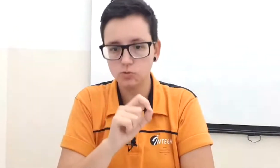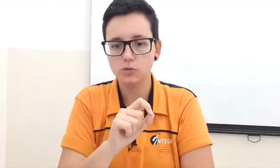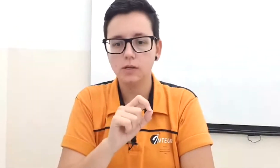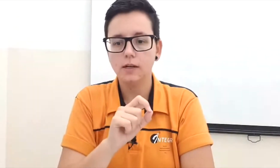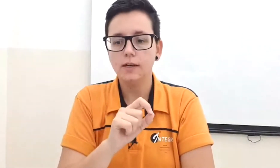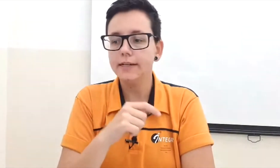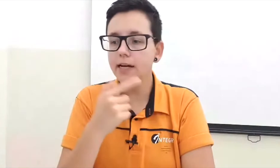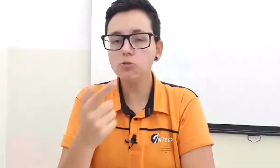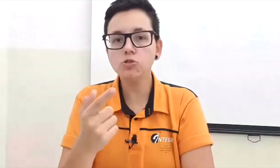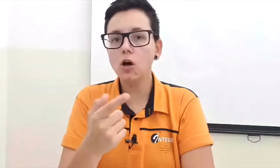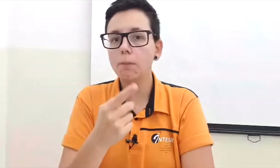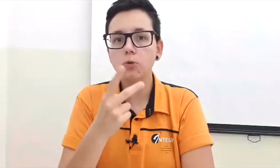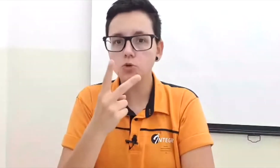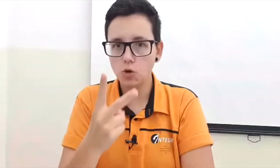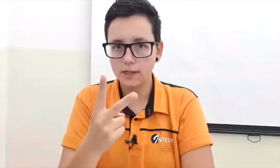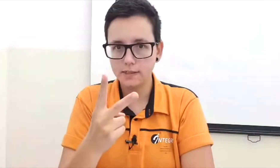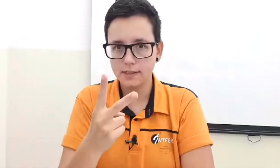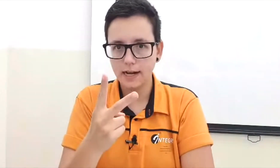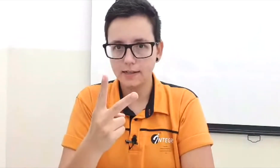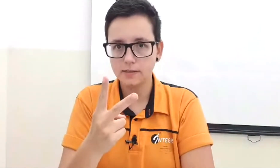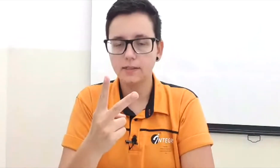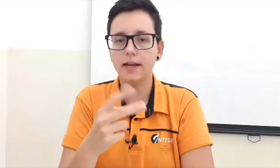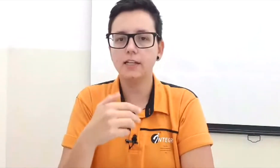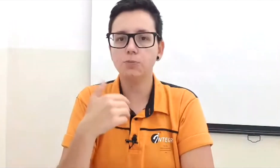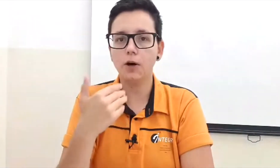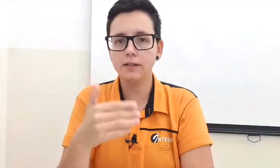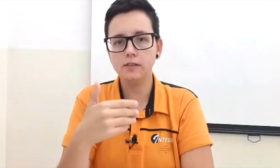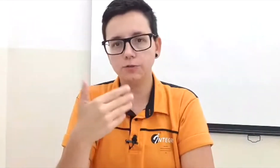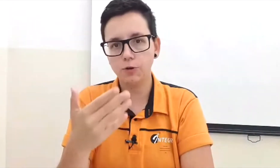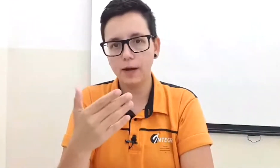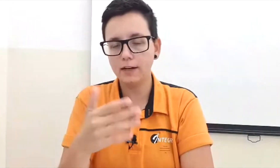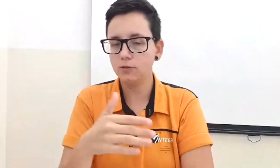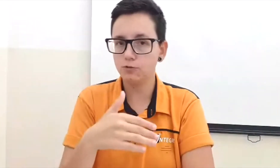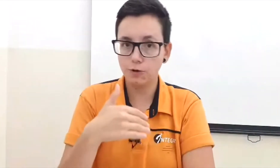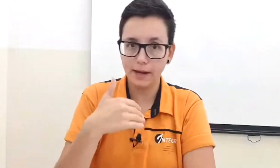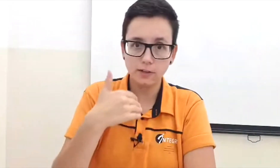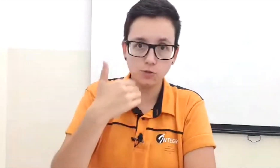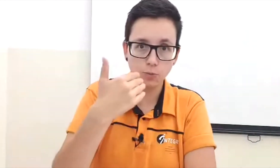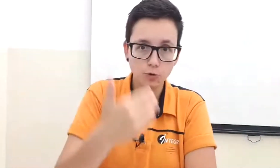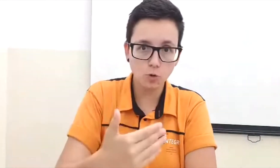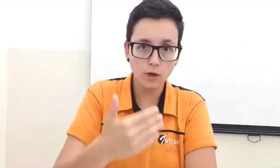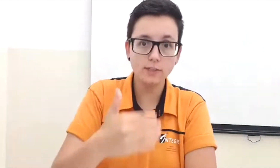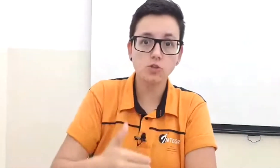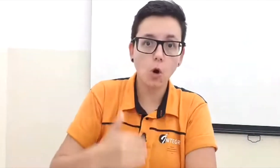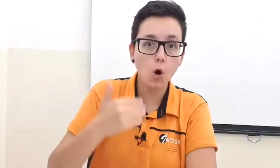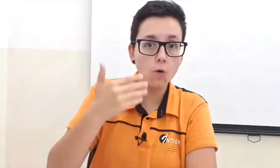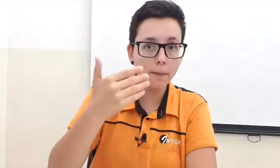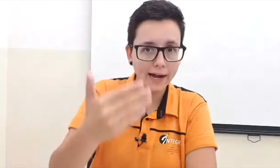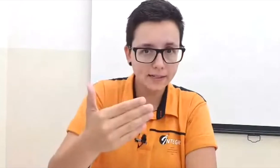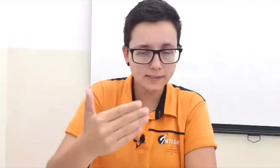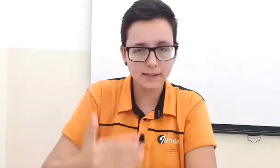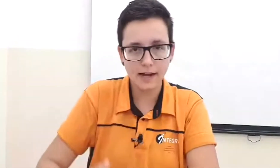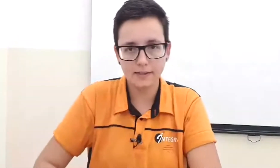formados não só por dois sinais, eles podem ser formados por dois ou mais